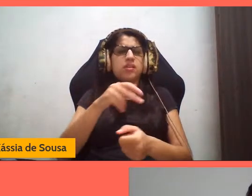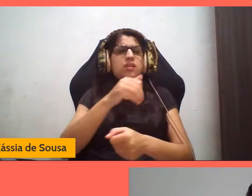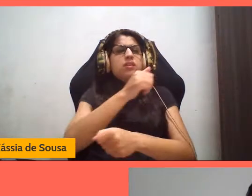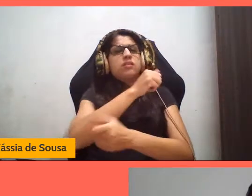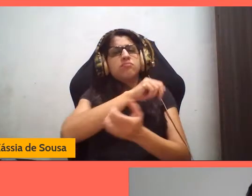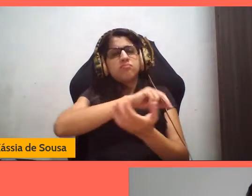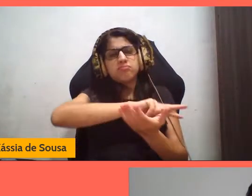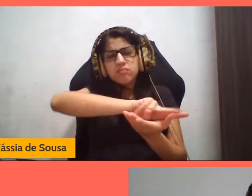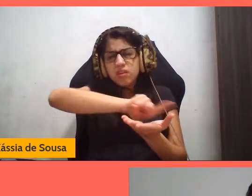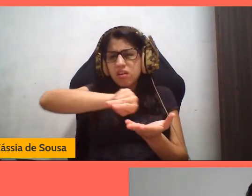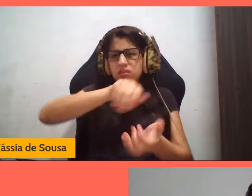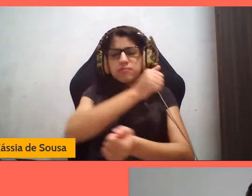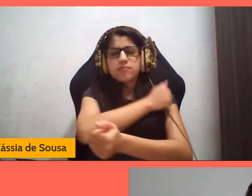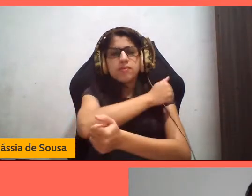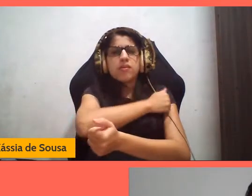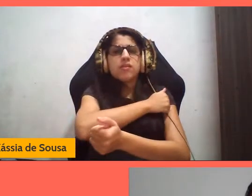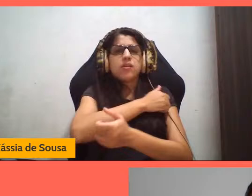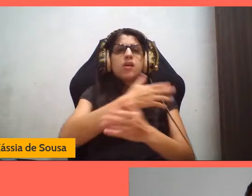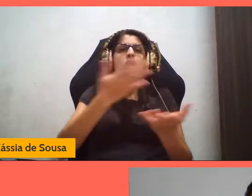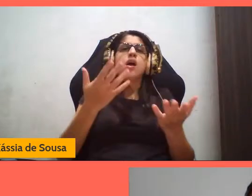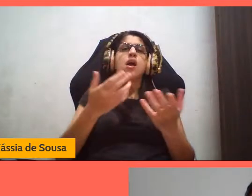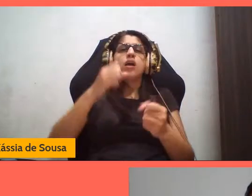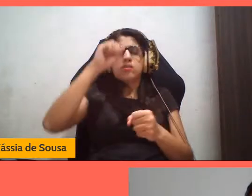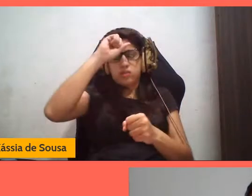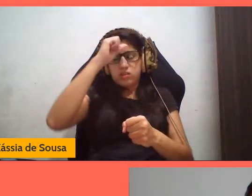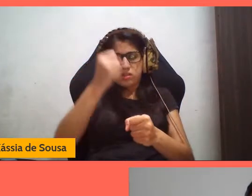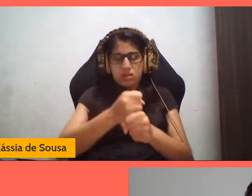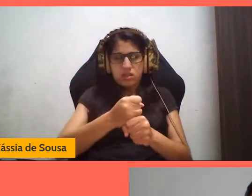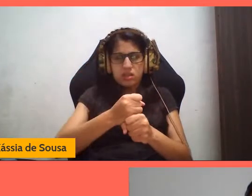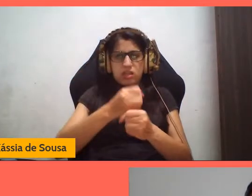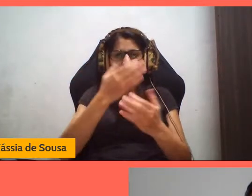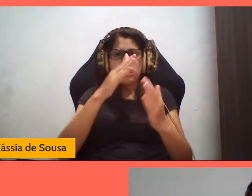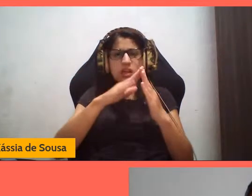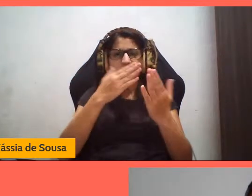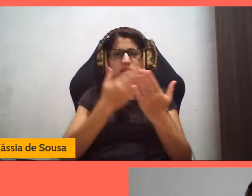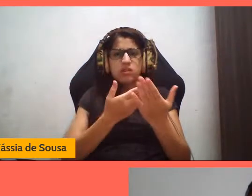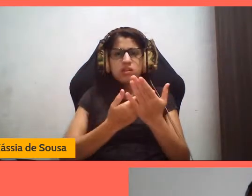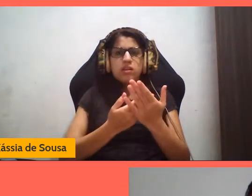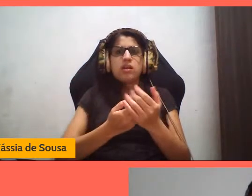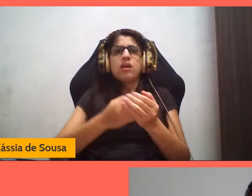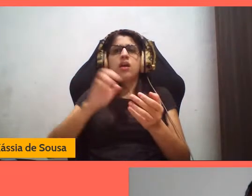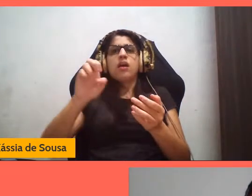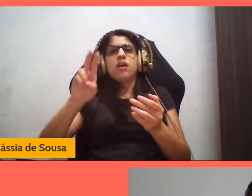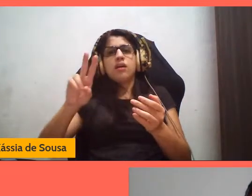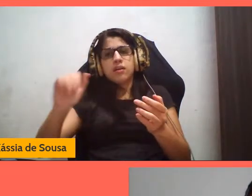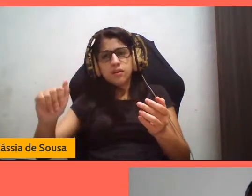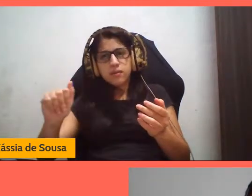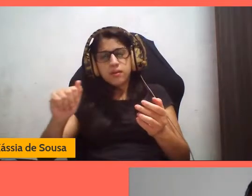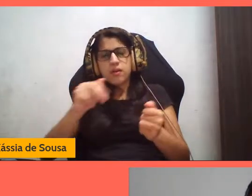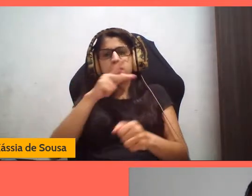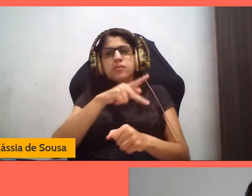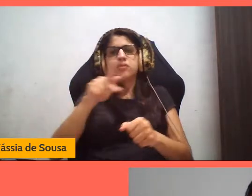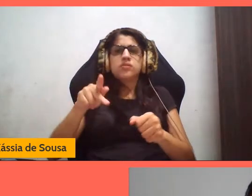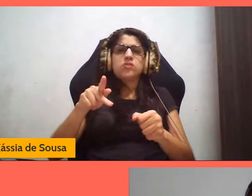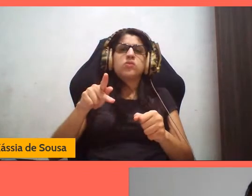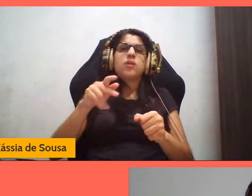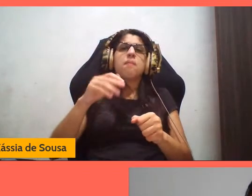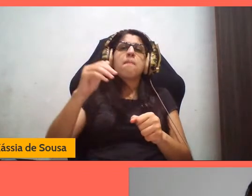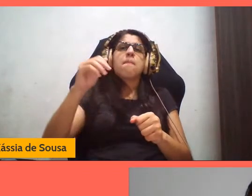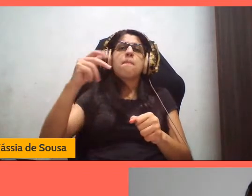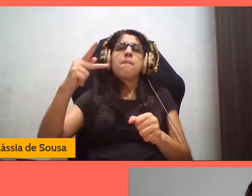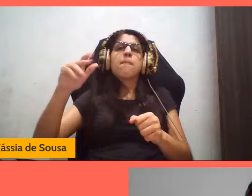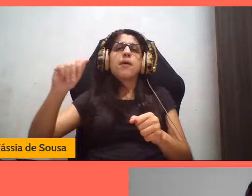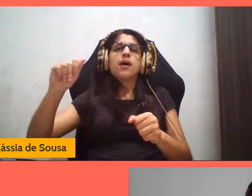a nossa diretora da escola, né, da EBAS, que também é a professora Patrícia, enfim. Então,